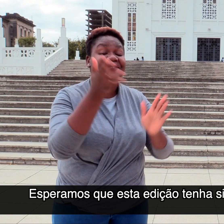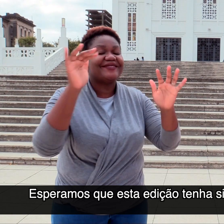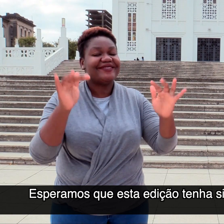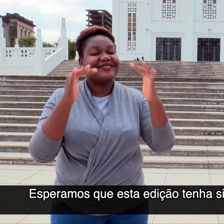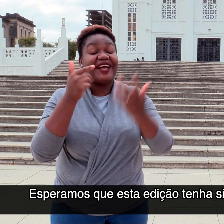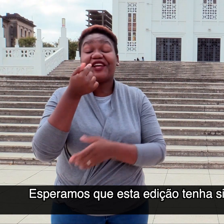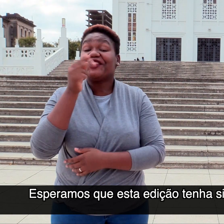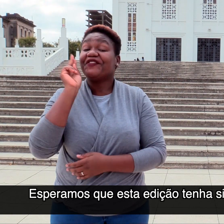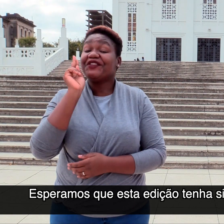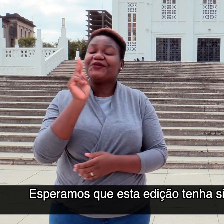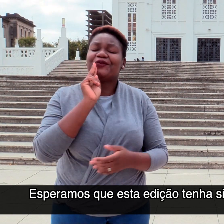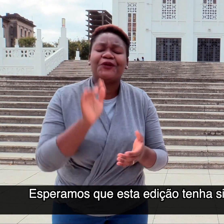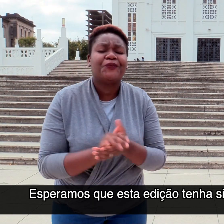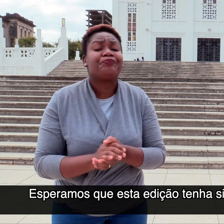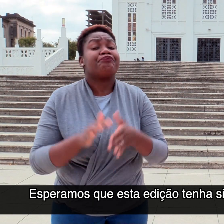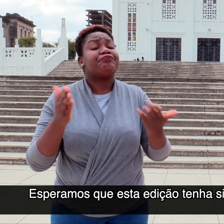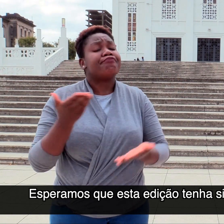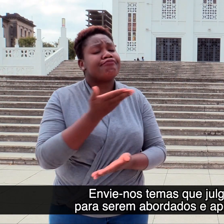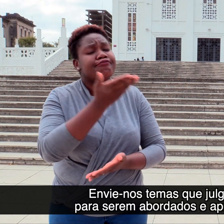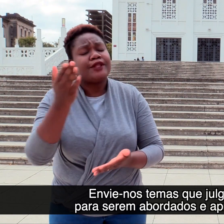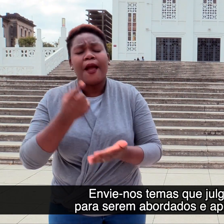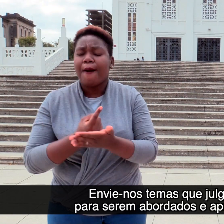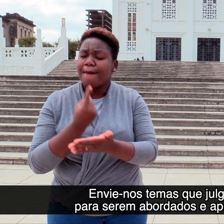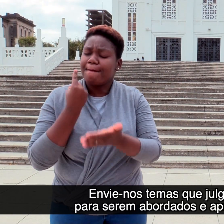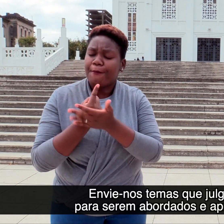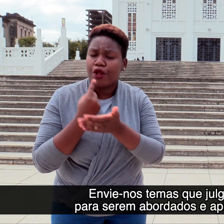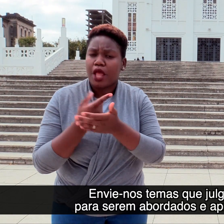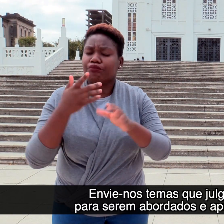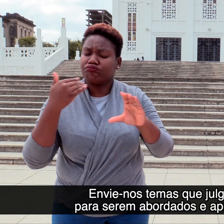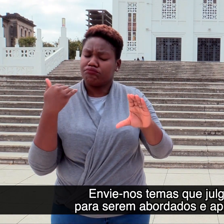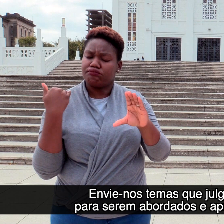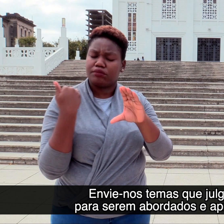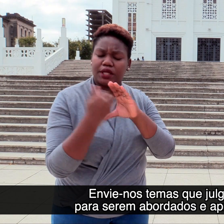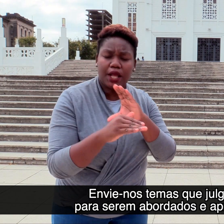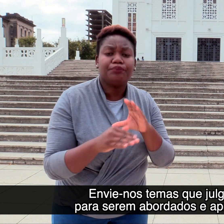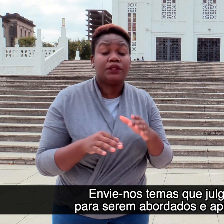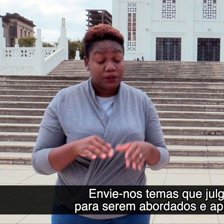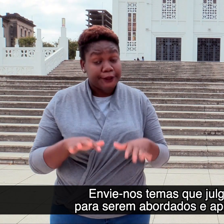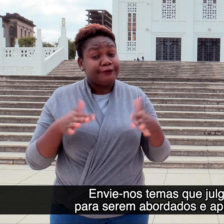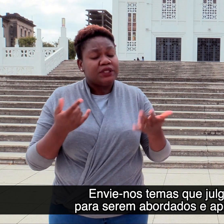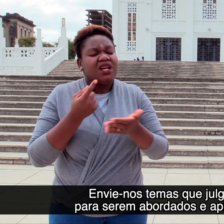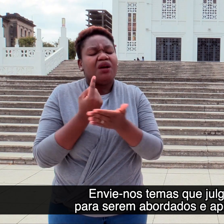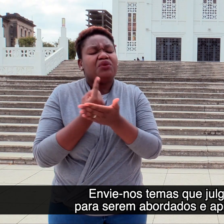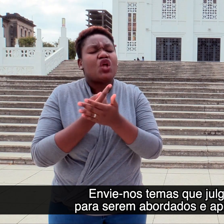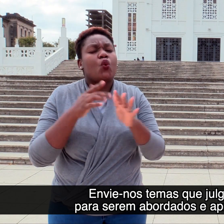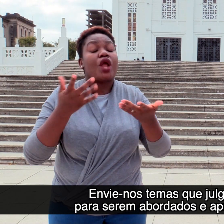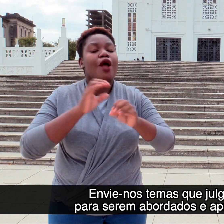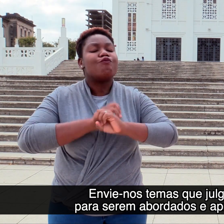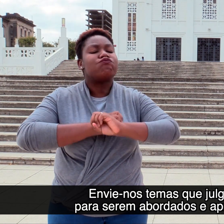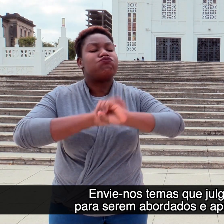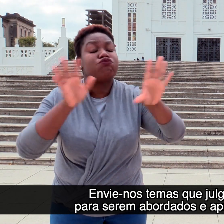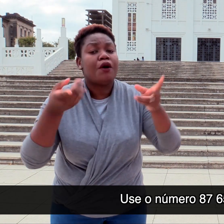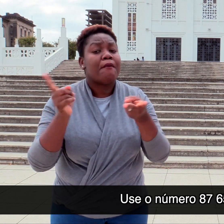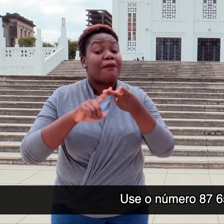Esperamos que esta edição tenha sido de seu inteiro agrado. Envie-nos temas que julgar importantes para serem abordados e apresentados